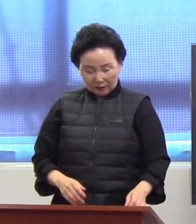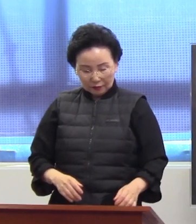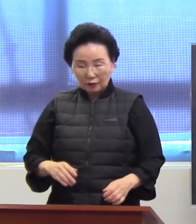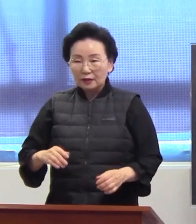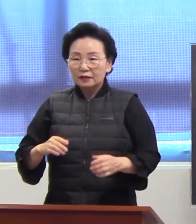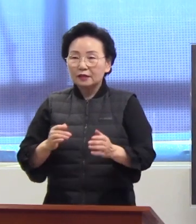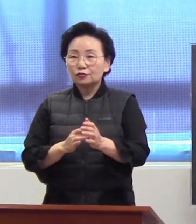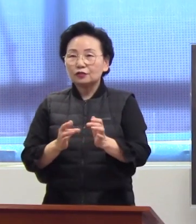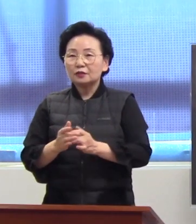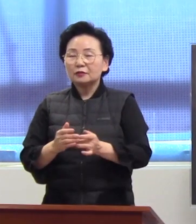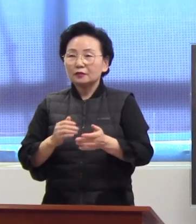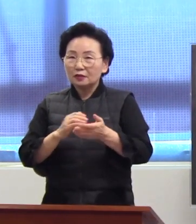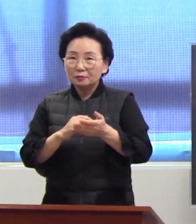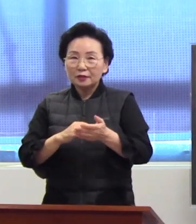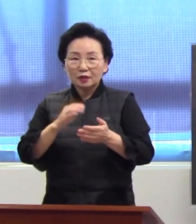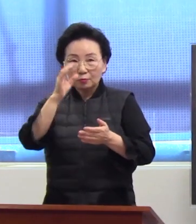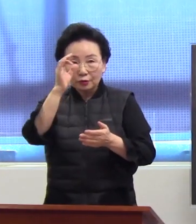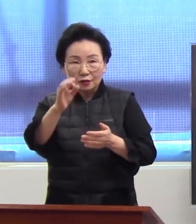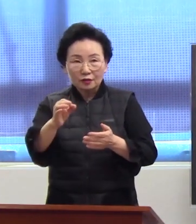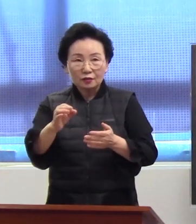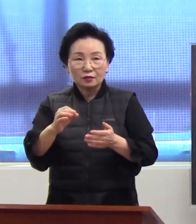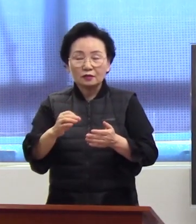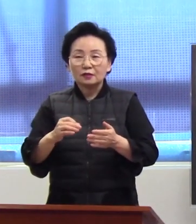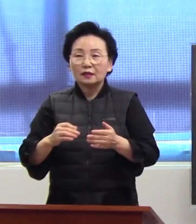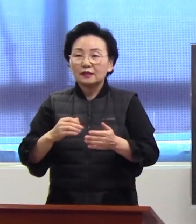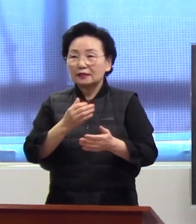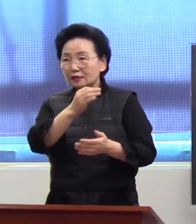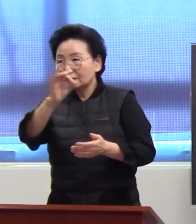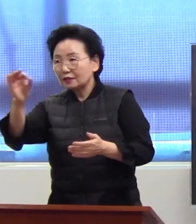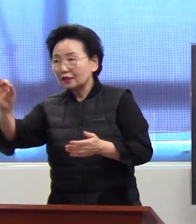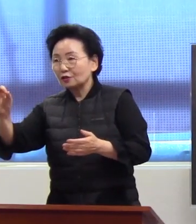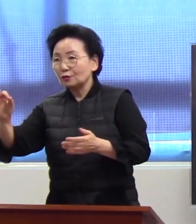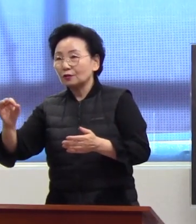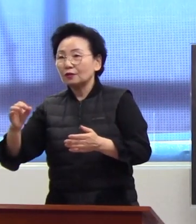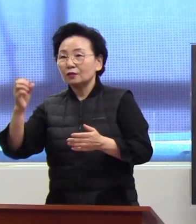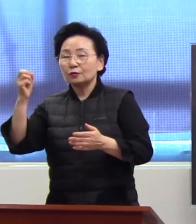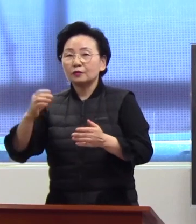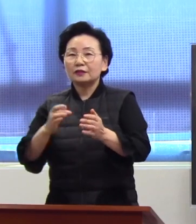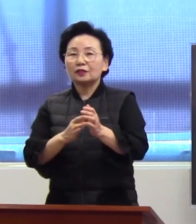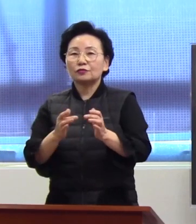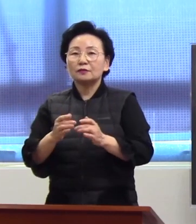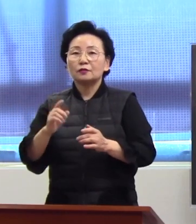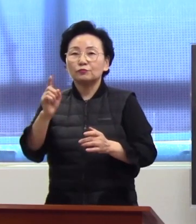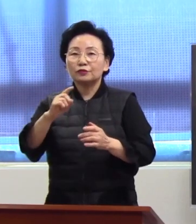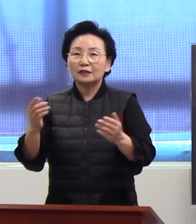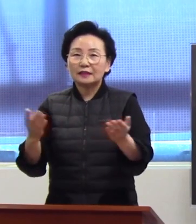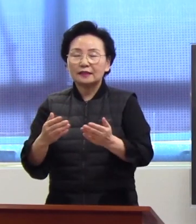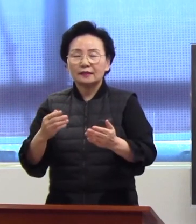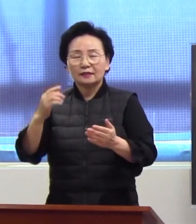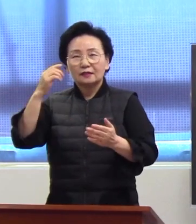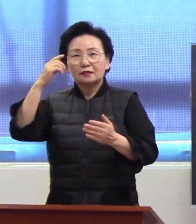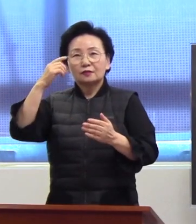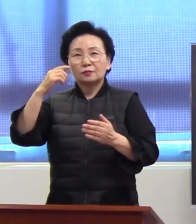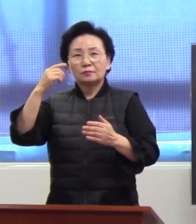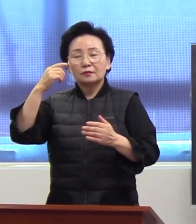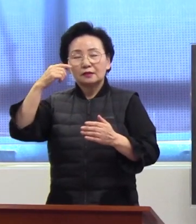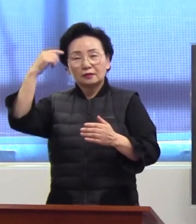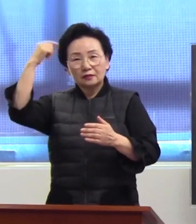그래서 예수님은 은밀히 보시는 거를 인정을 하시고 또 무슨 일이 좀